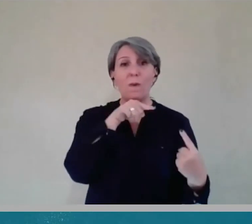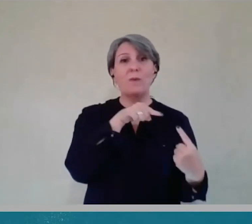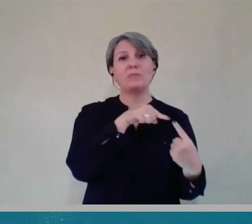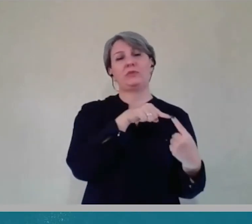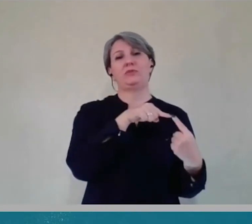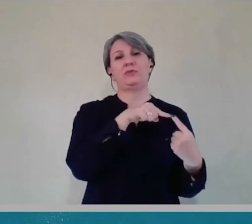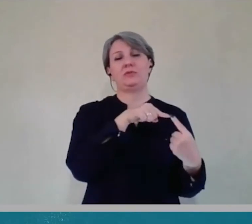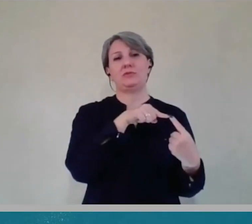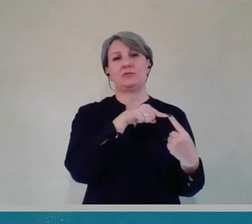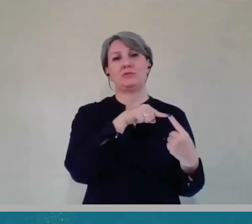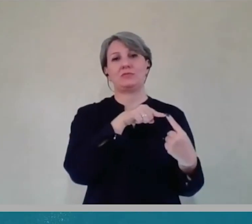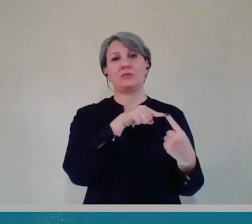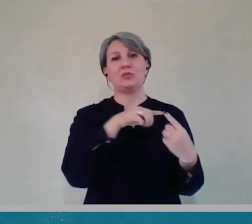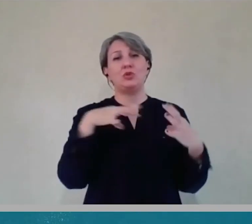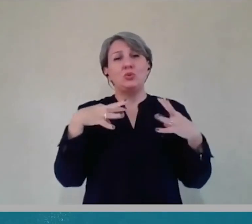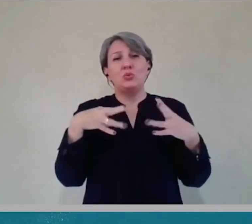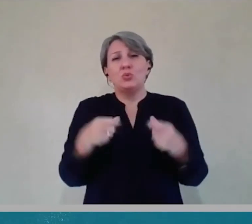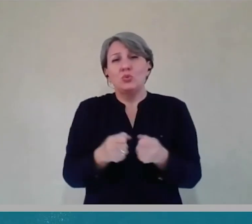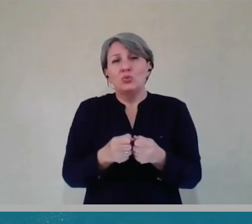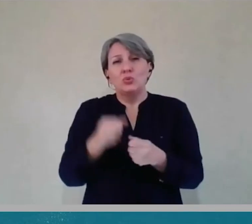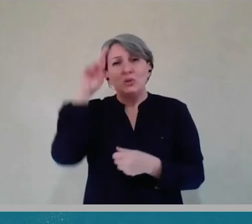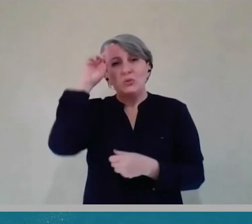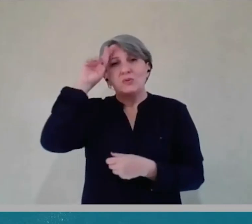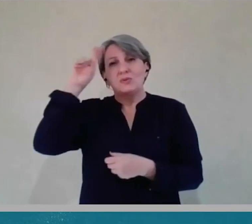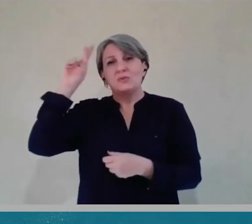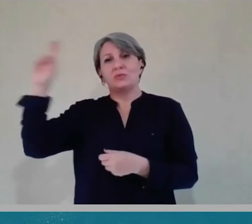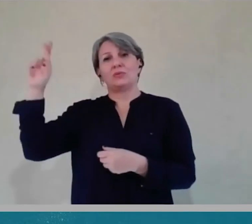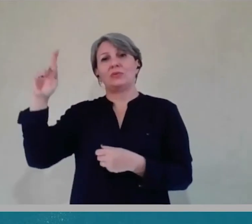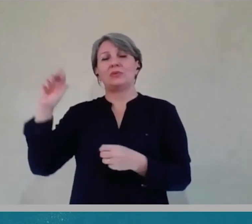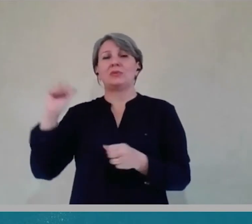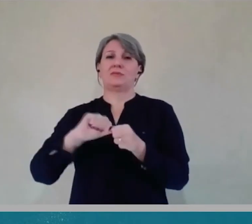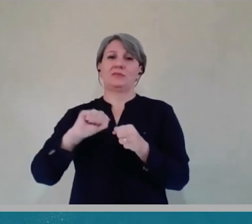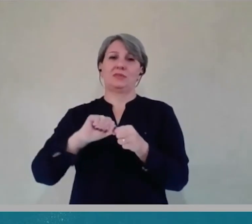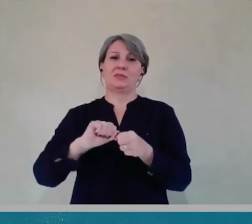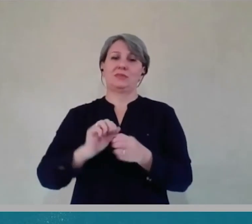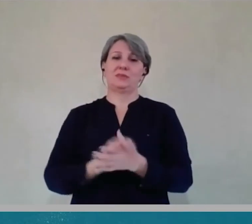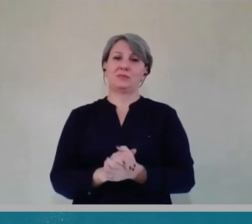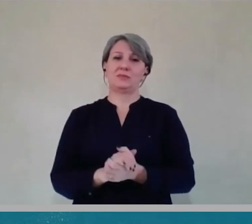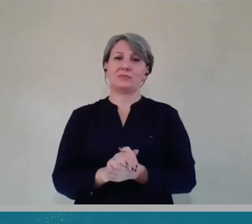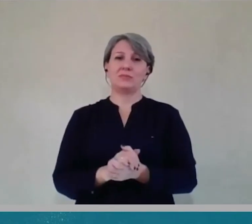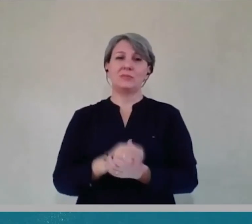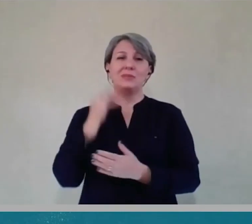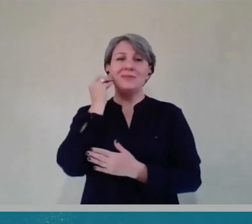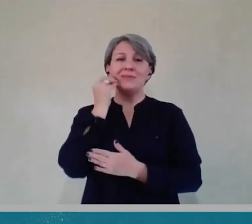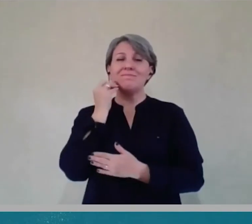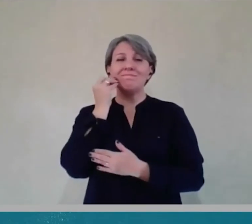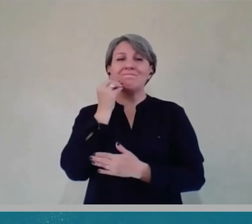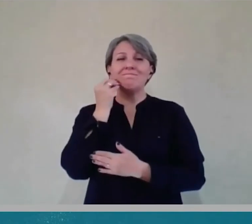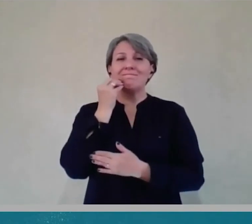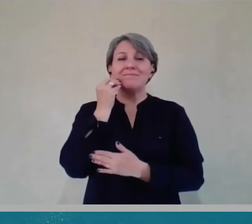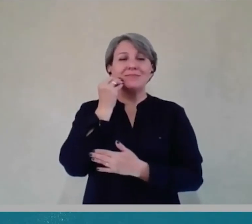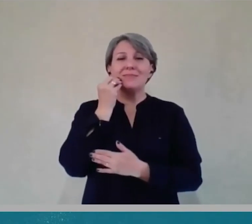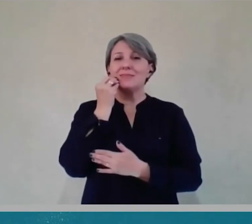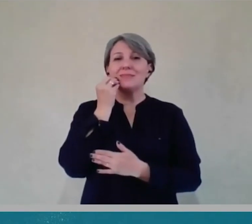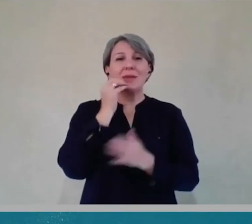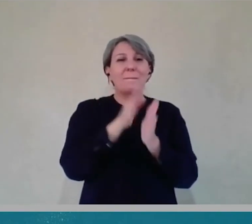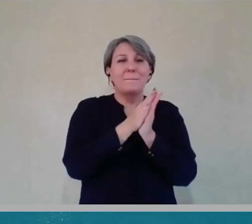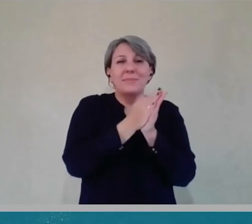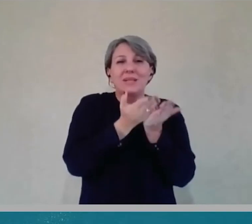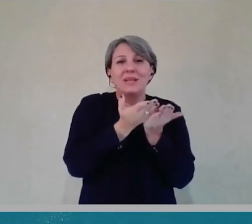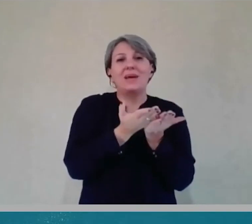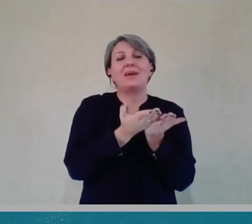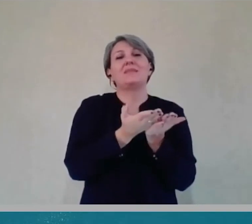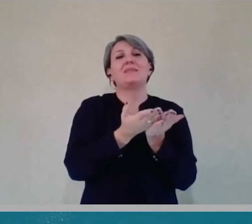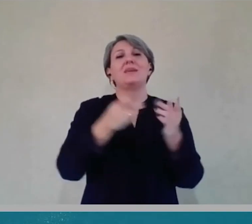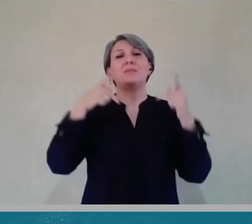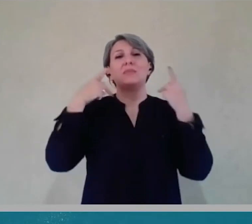fazendo. Através de nós desfrutarmos essa palavra profética, praticamos essa